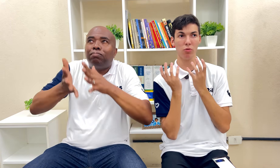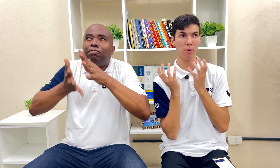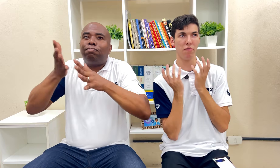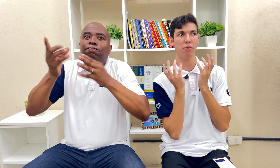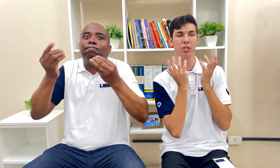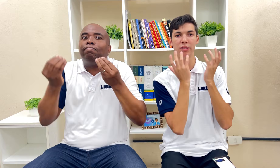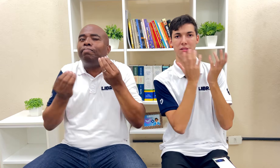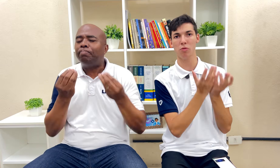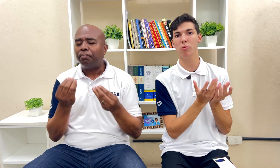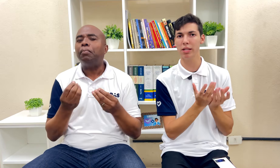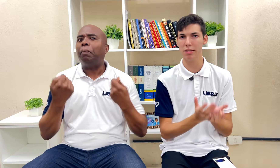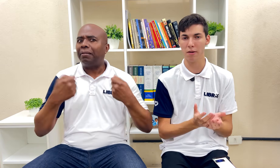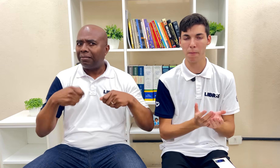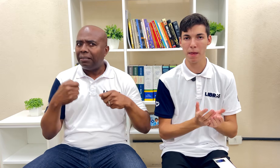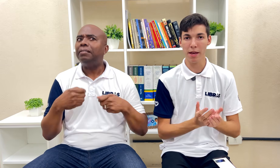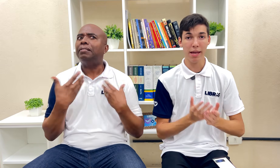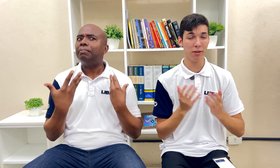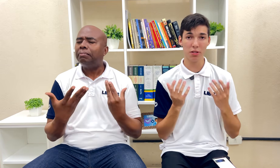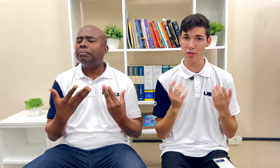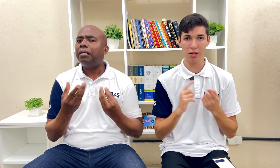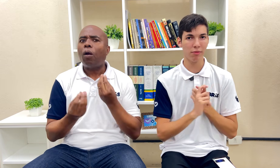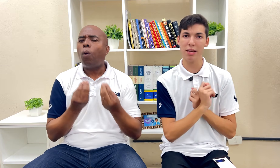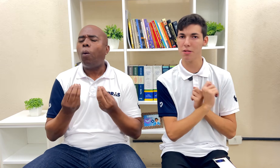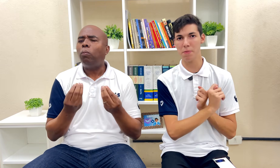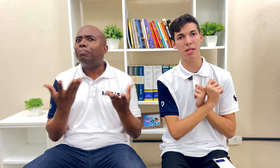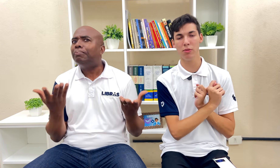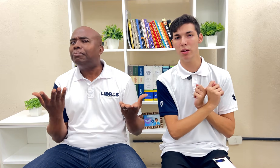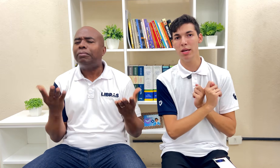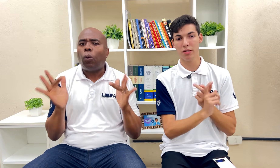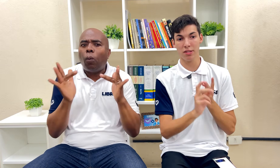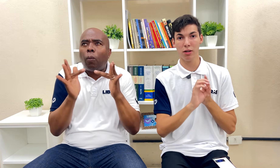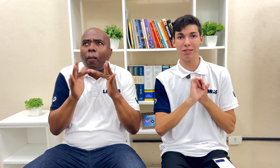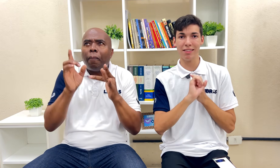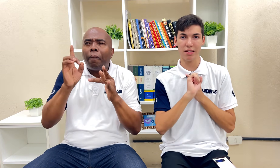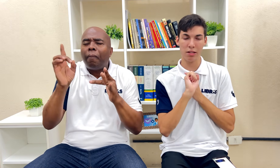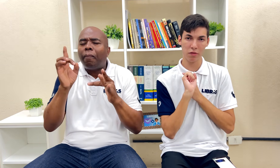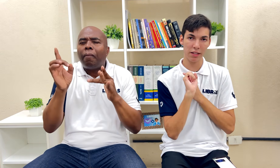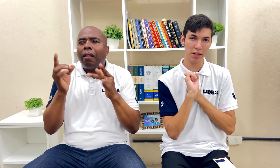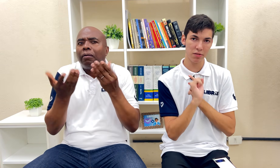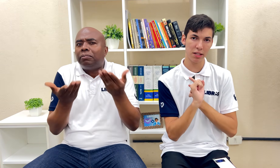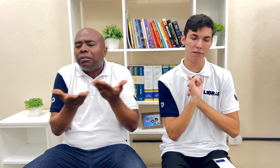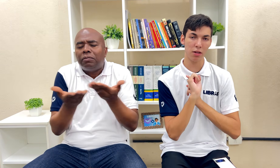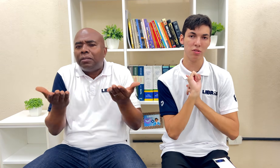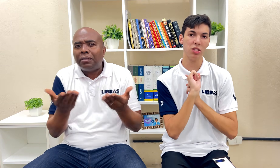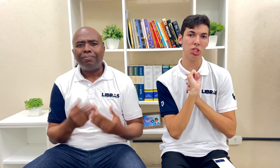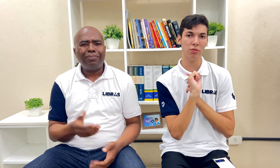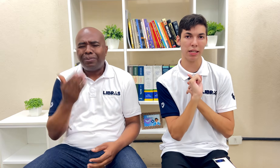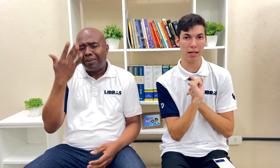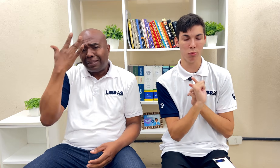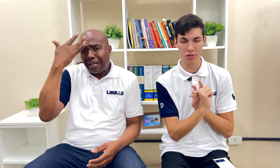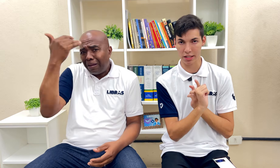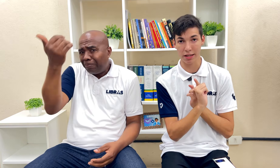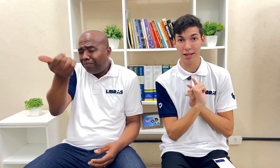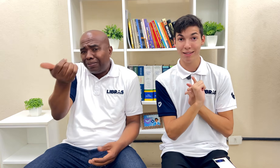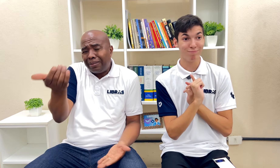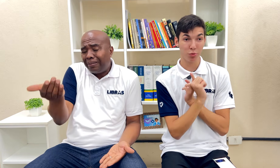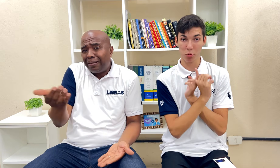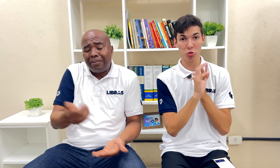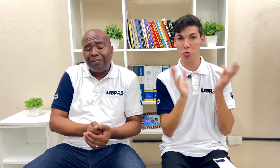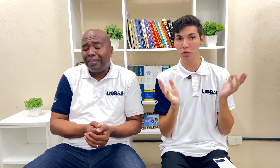uma forma de ter essa comunicação. Então se você não está em espírito, se você não está trazendo o verdadeiro significado, o sentido daquela música, para o surdo vai